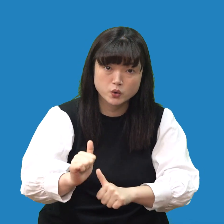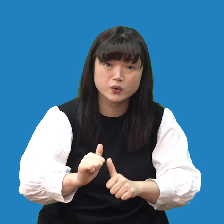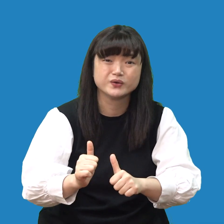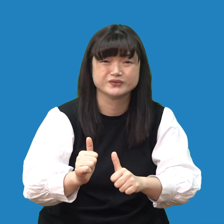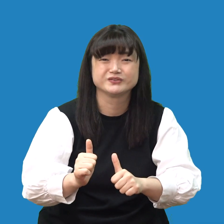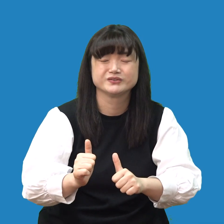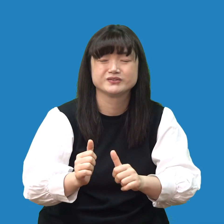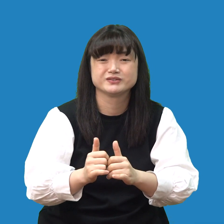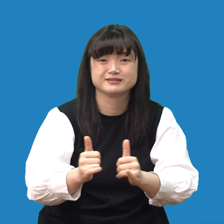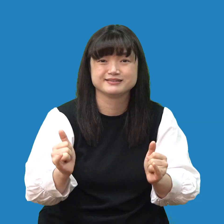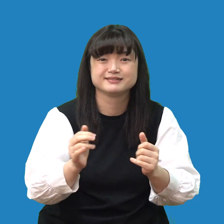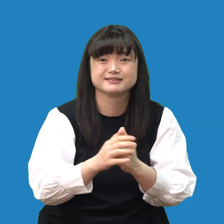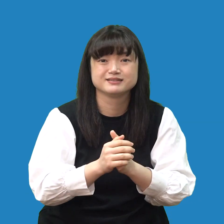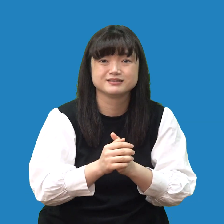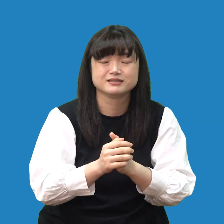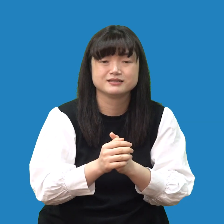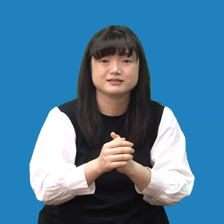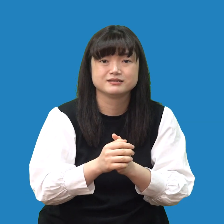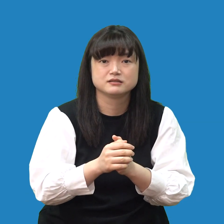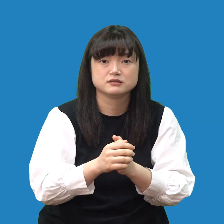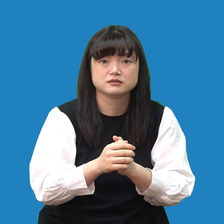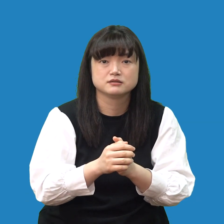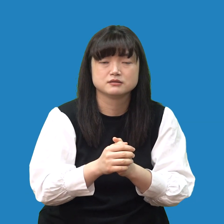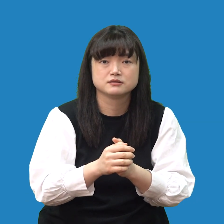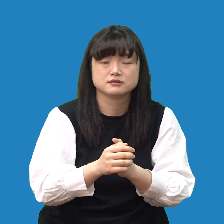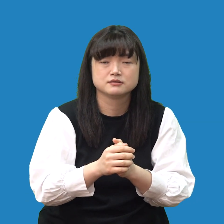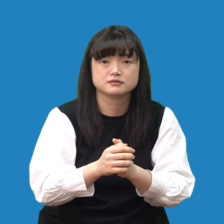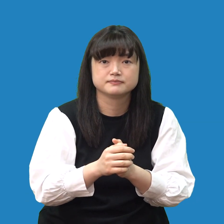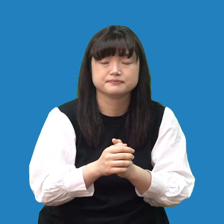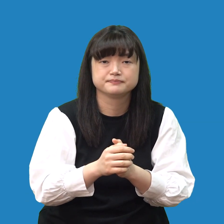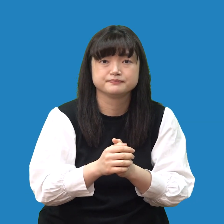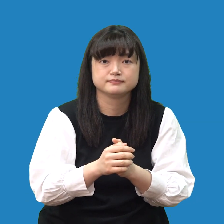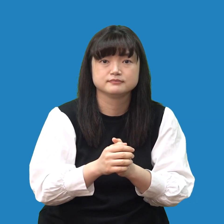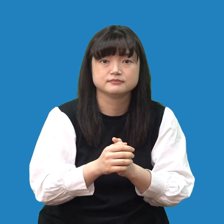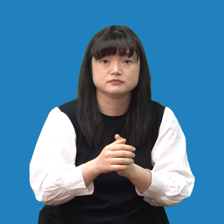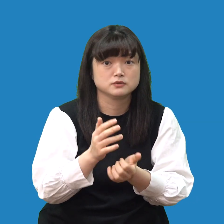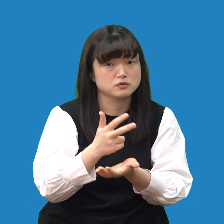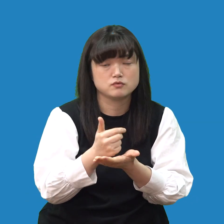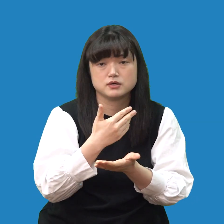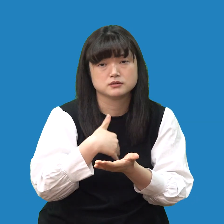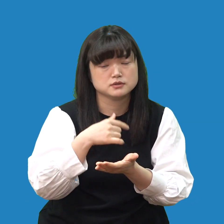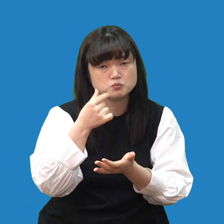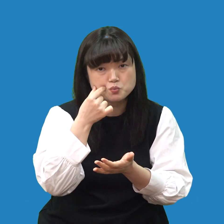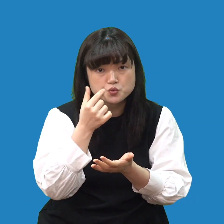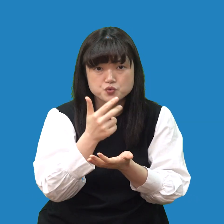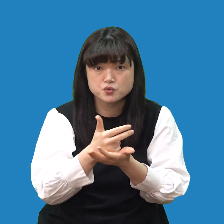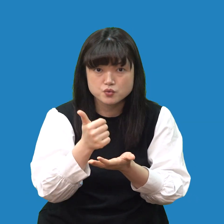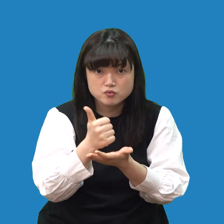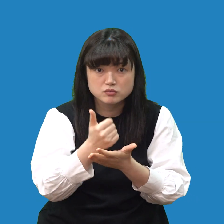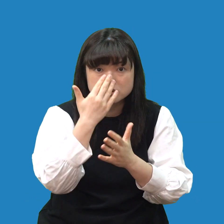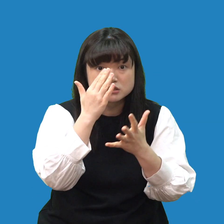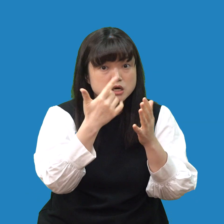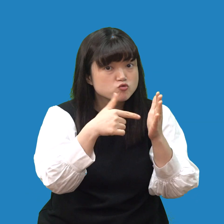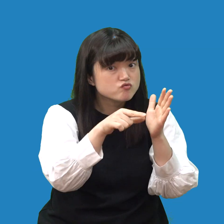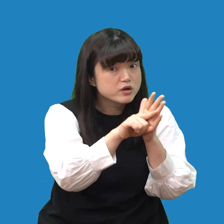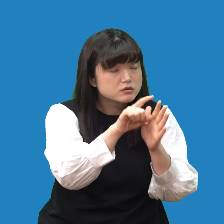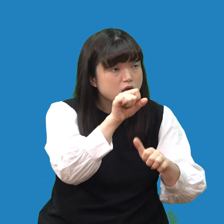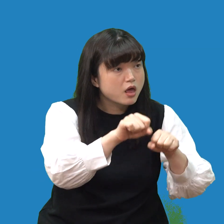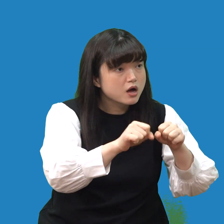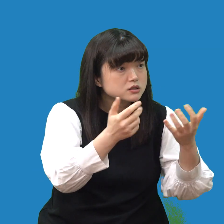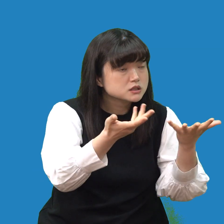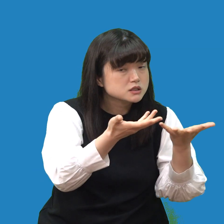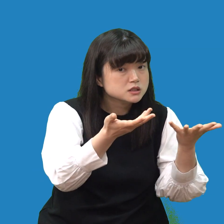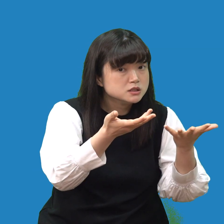뼈아픈 말입니다. 그 후에 일어난 다른 세대는 여호와를 알지 못하며